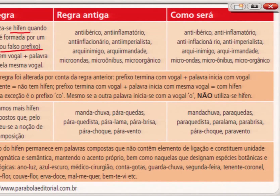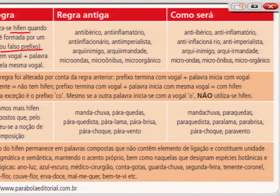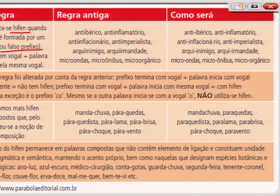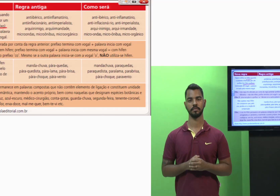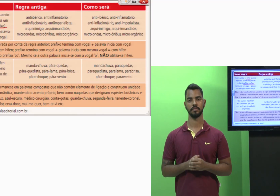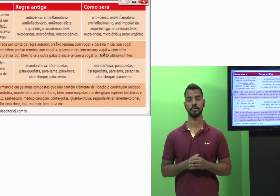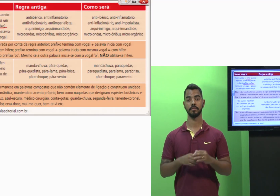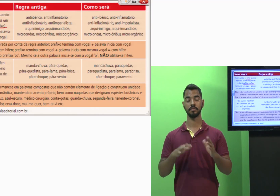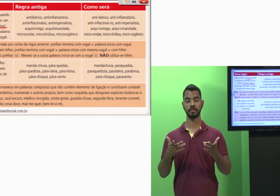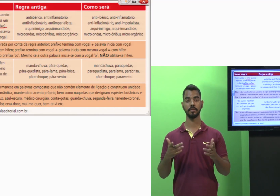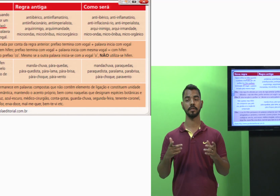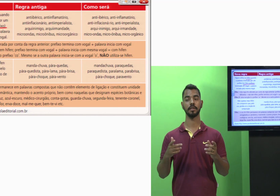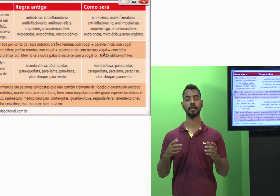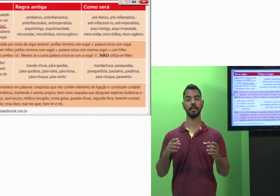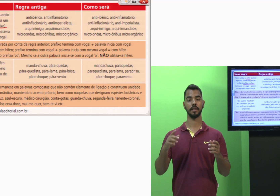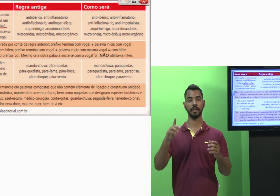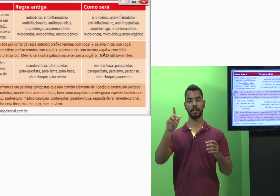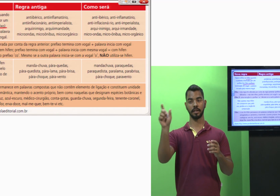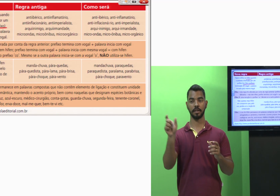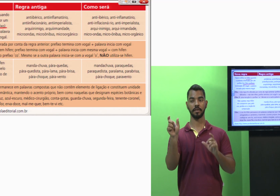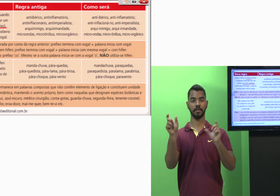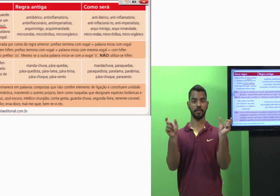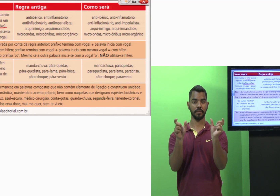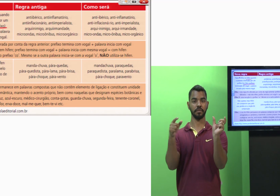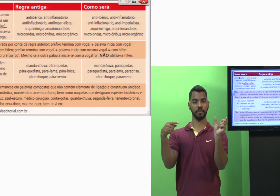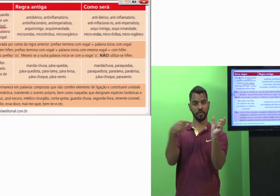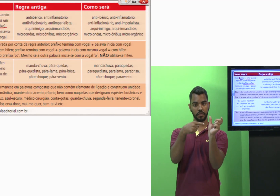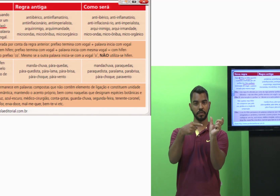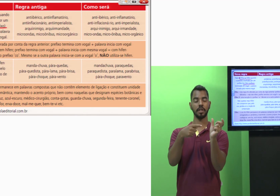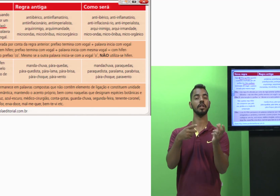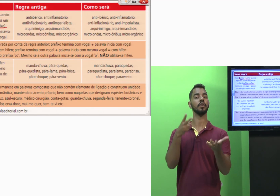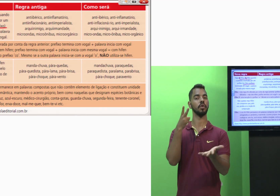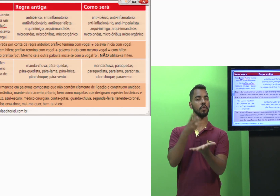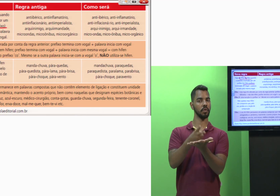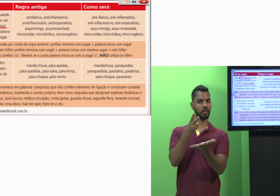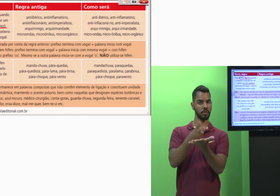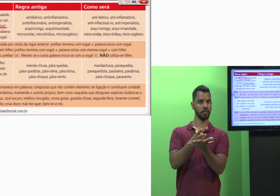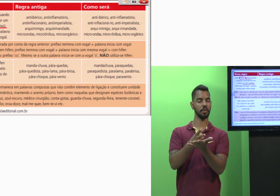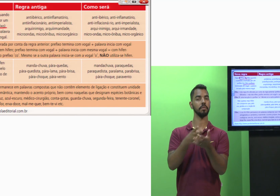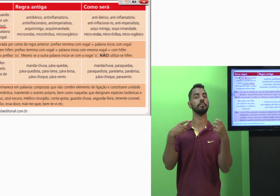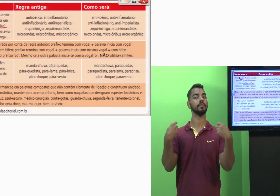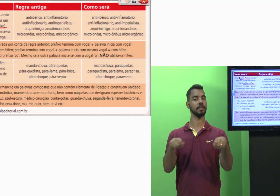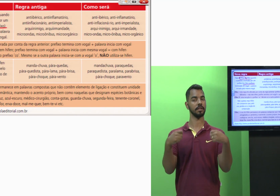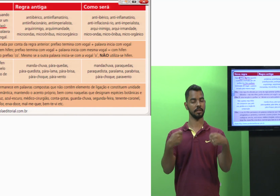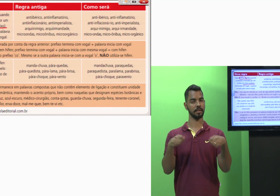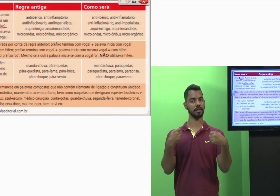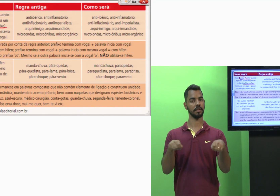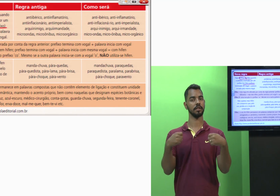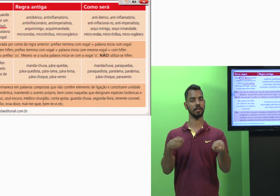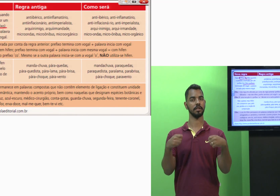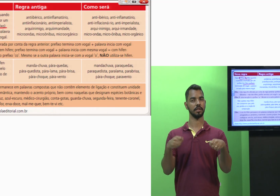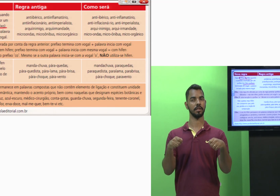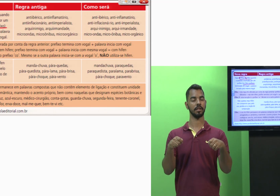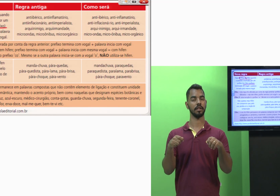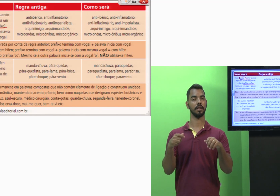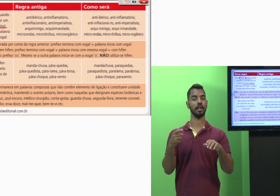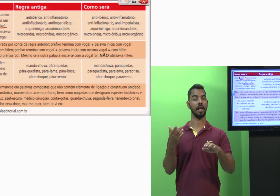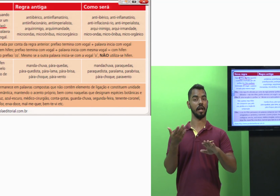certo? Olha só. Vamos utilizar. Eu acabei de mostrar para vocês onde eu não